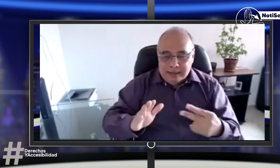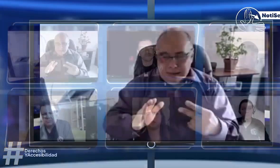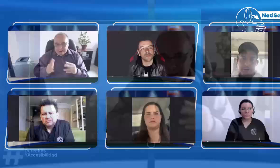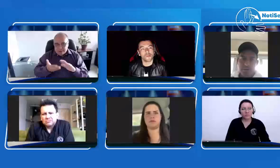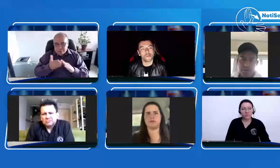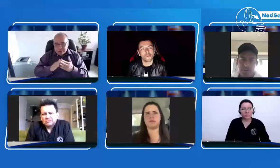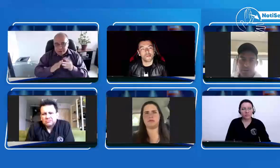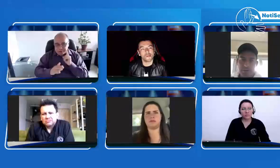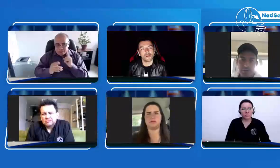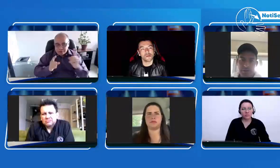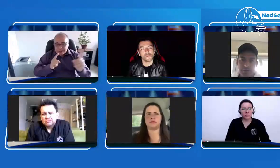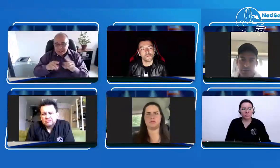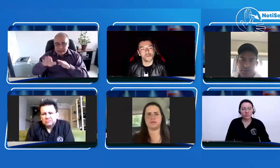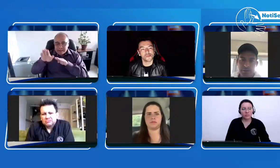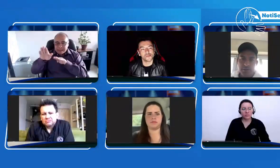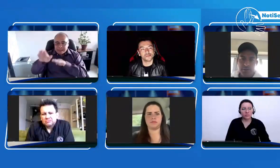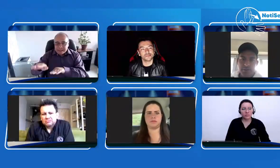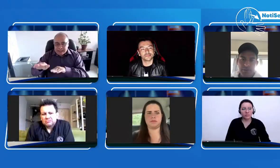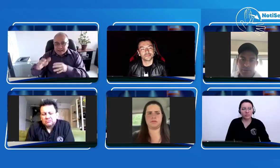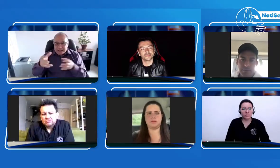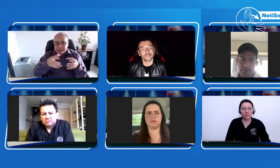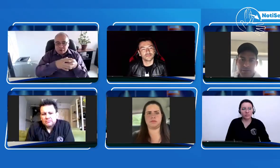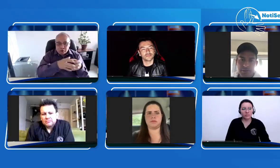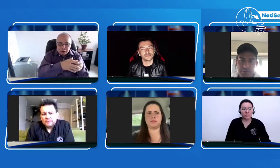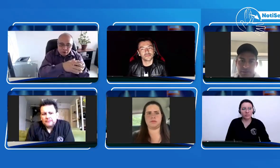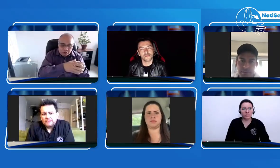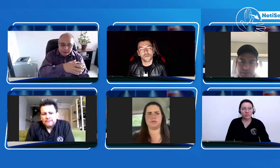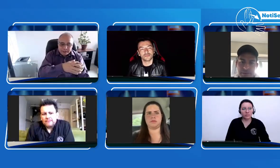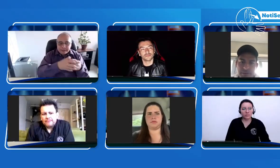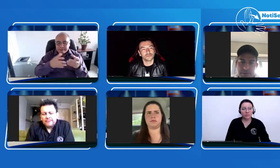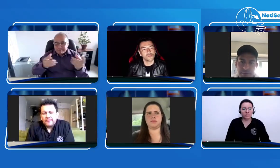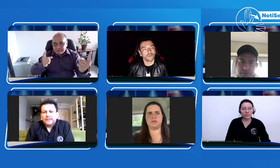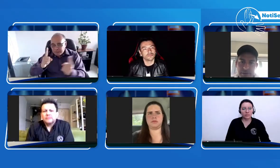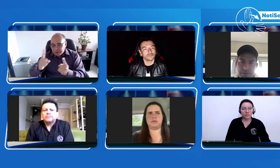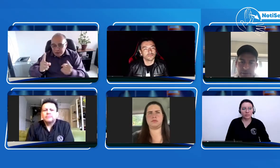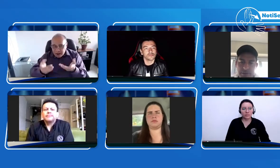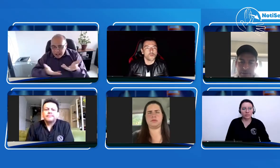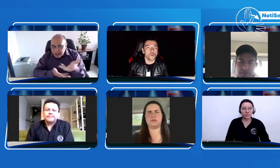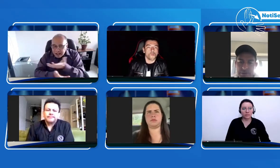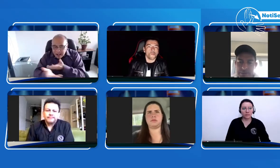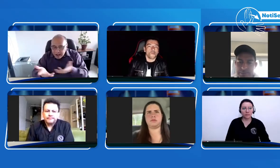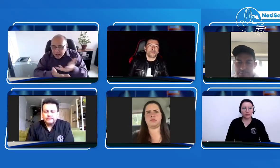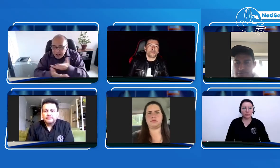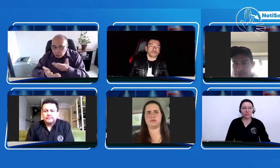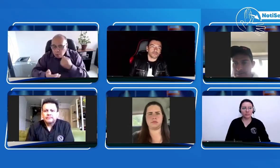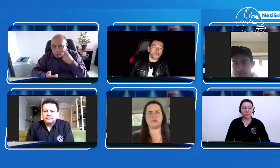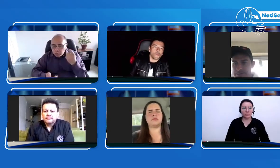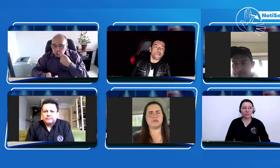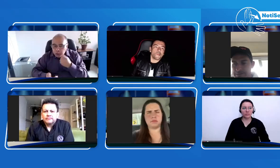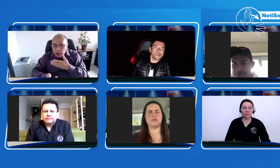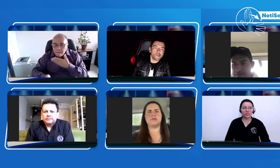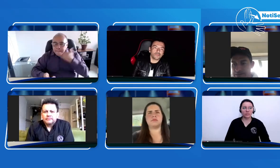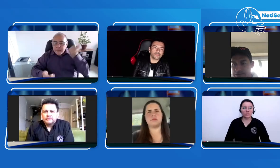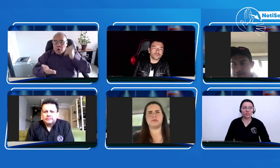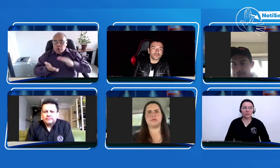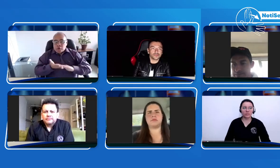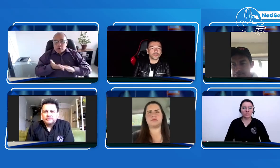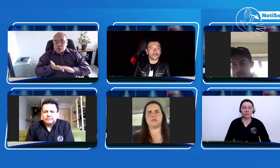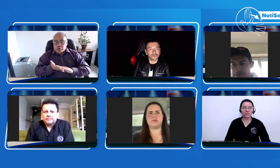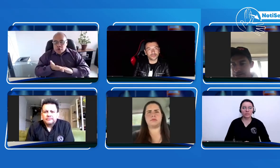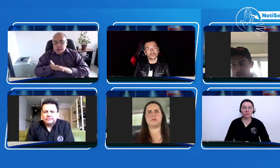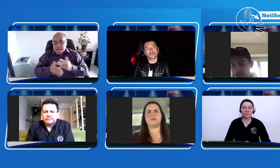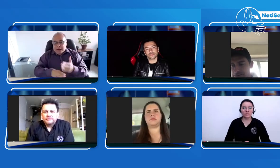hablando de estos temas de elecciones y nos gustaría, como decía, establecer estas mesas técnicas o esta mesa técnica para que para